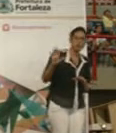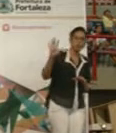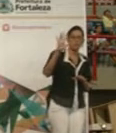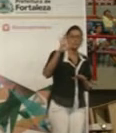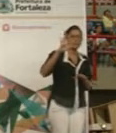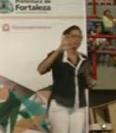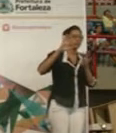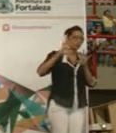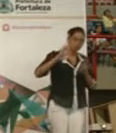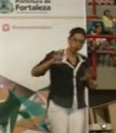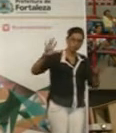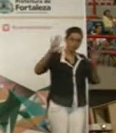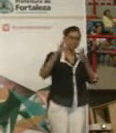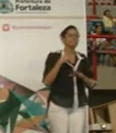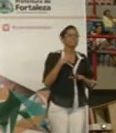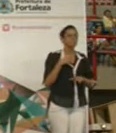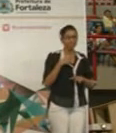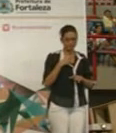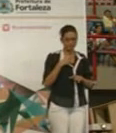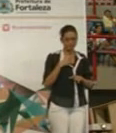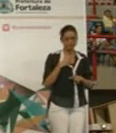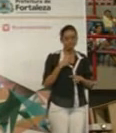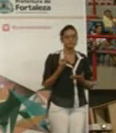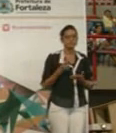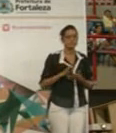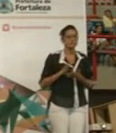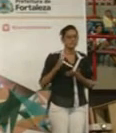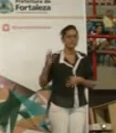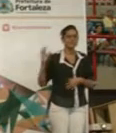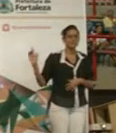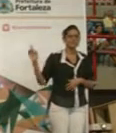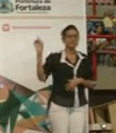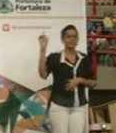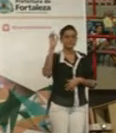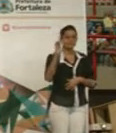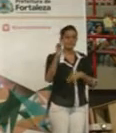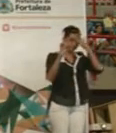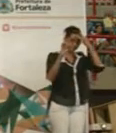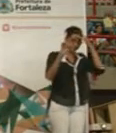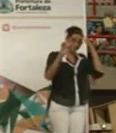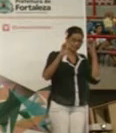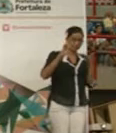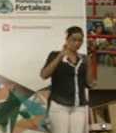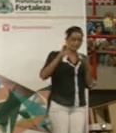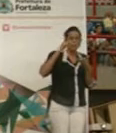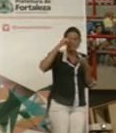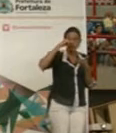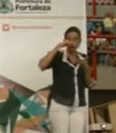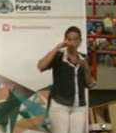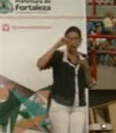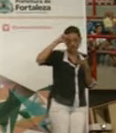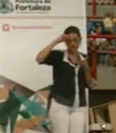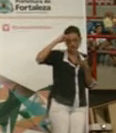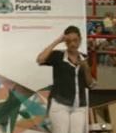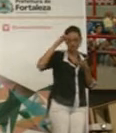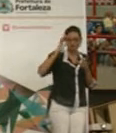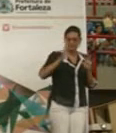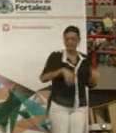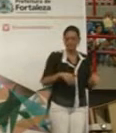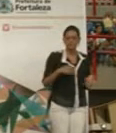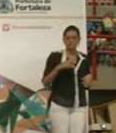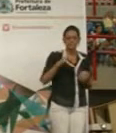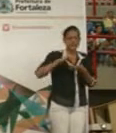se revoltou quando esse jogador foi alvo de preconceito lá no Peru. Mas no Brasil há